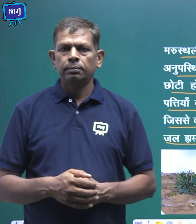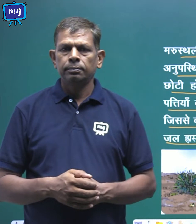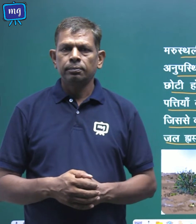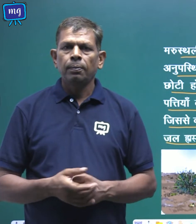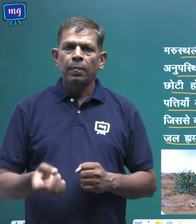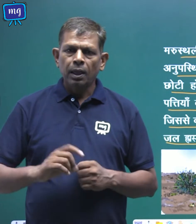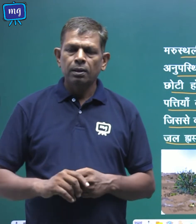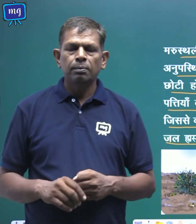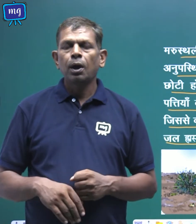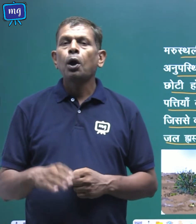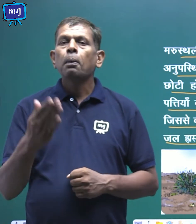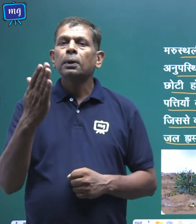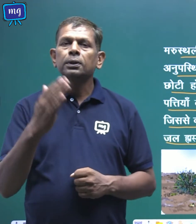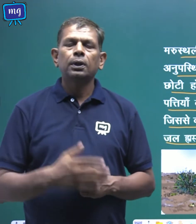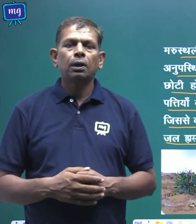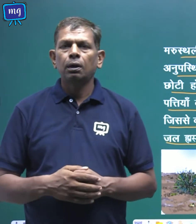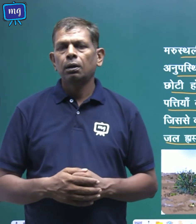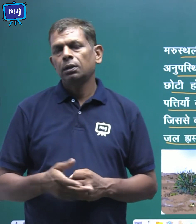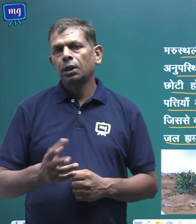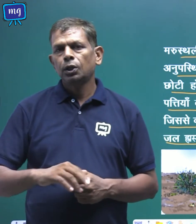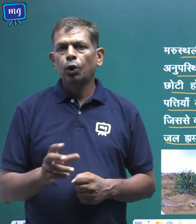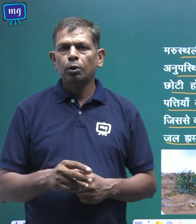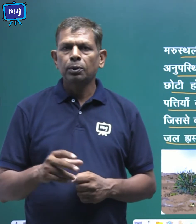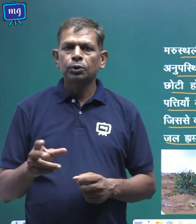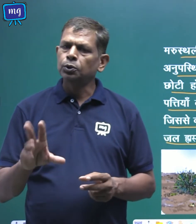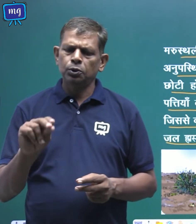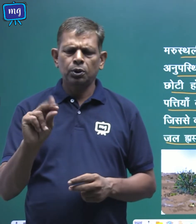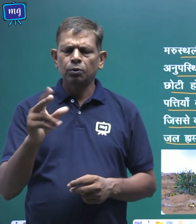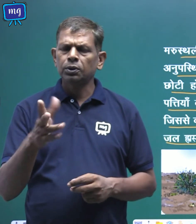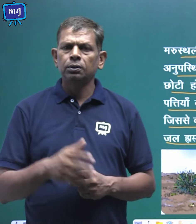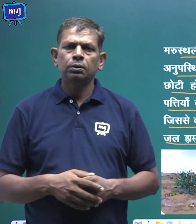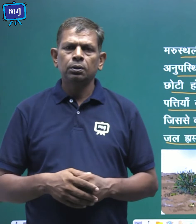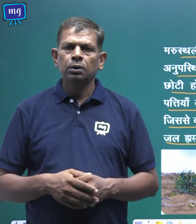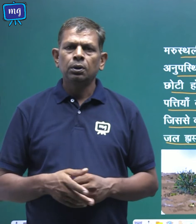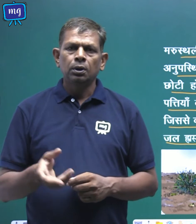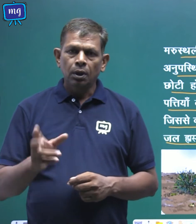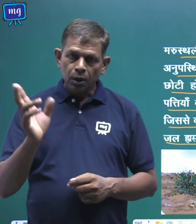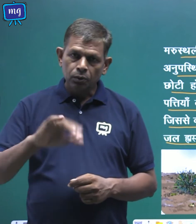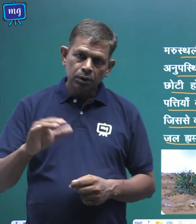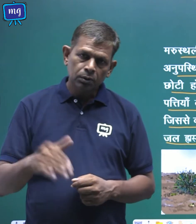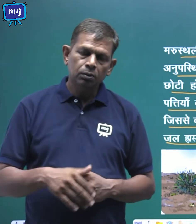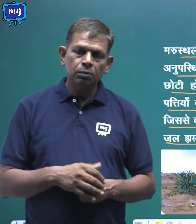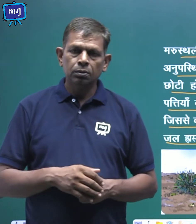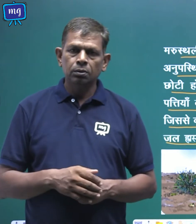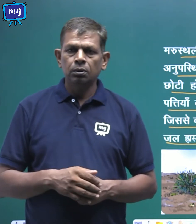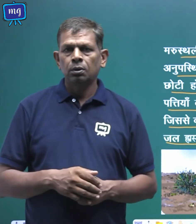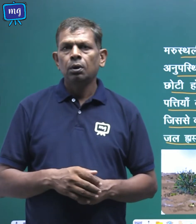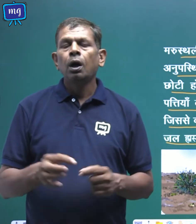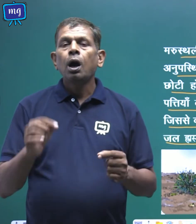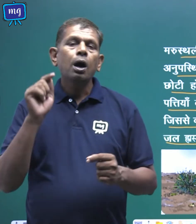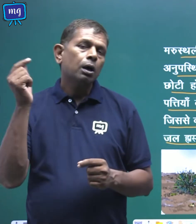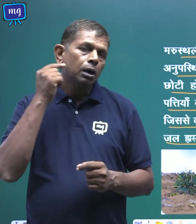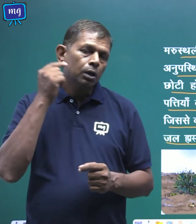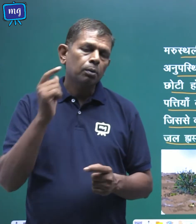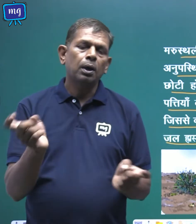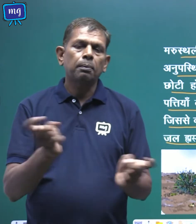कि इसमें पत्तियां या तो अनुपस्थित होती हैं और अगर होती हैं तो कांटों में